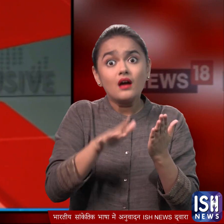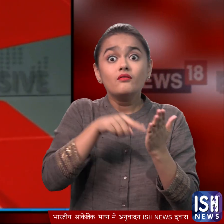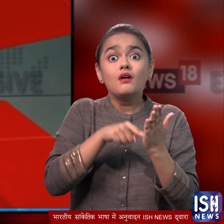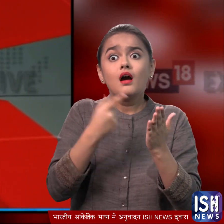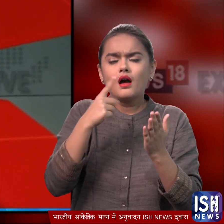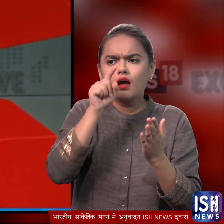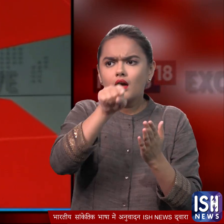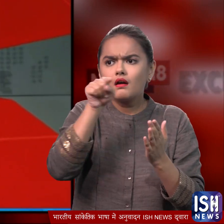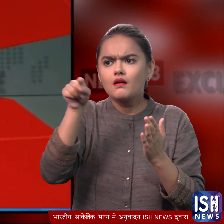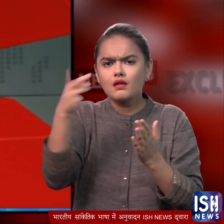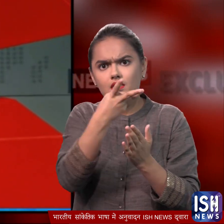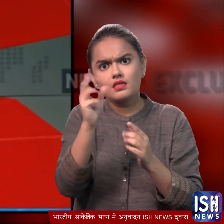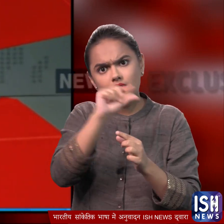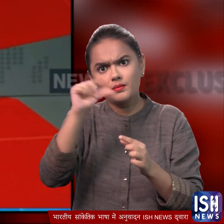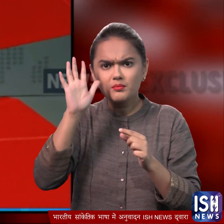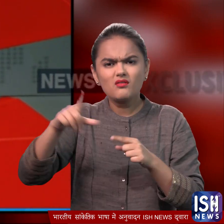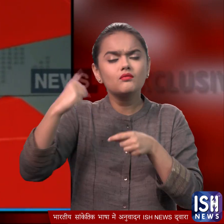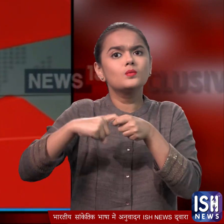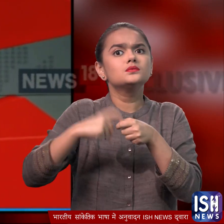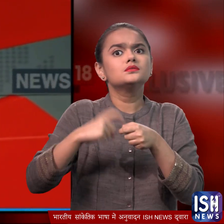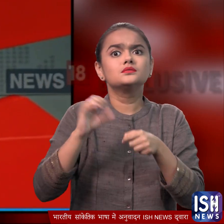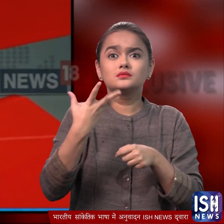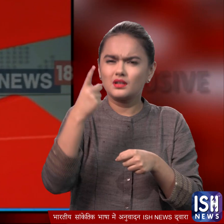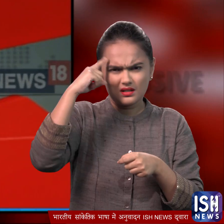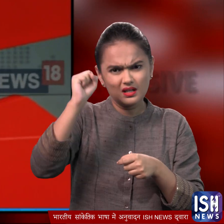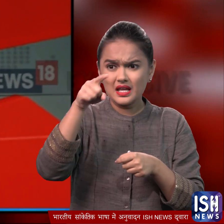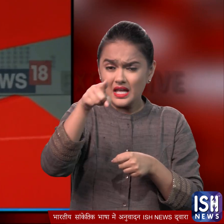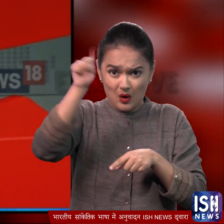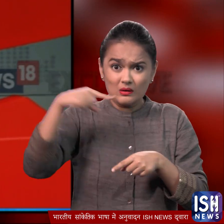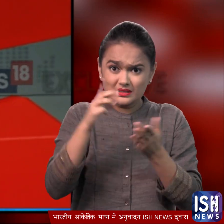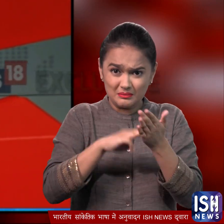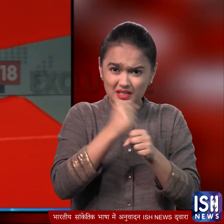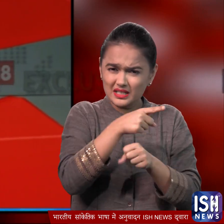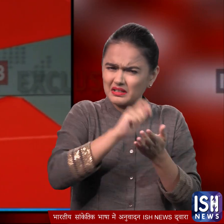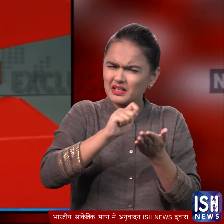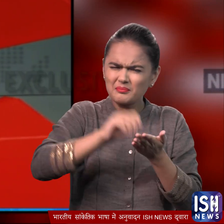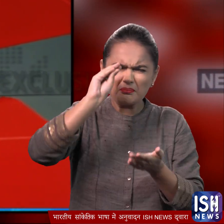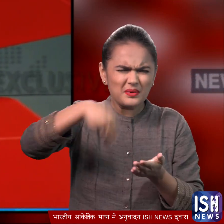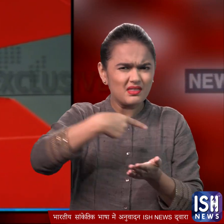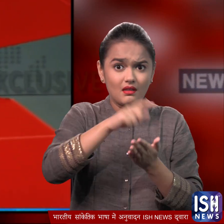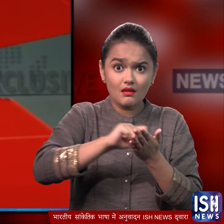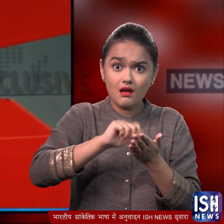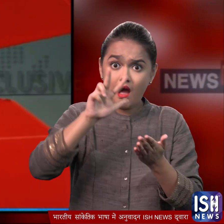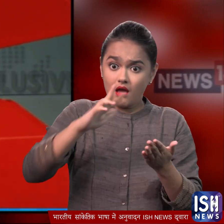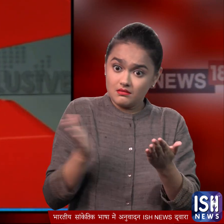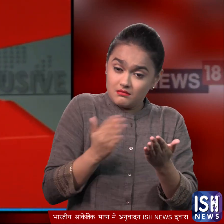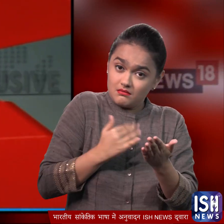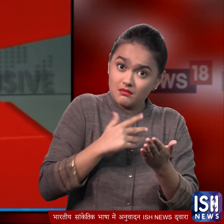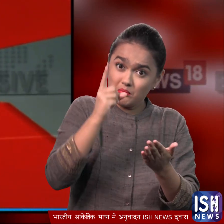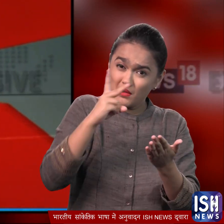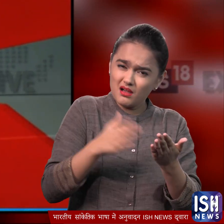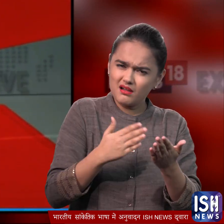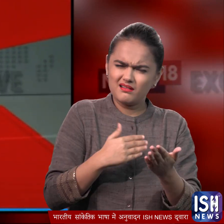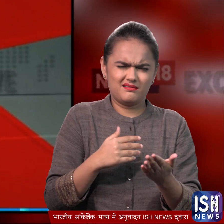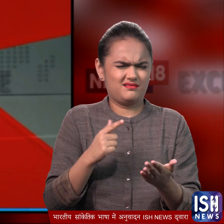कई लोग सवाल उठा रहे हैं, क्योंकि महंत नरेंद्र गिरी को जानने वालों का दावा है कि वो बहुत कम लिखते थे, इसलिए 8 पेज का या 12 पेज का